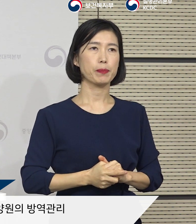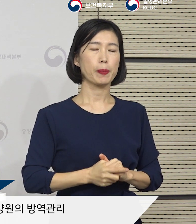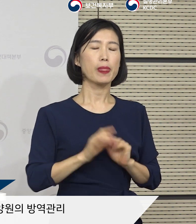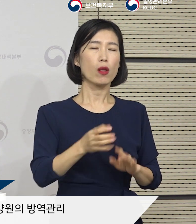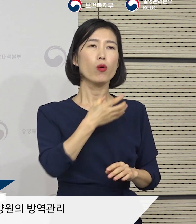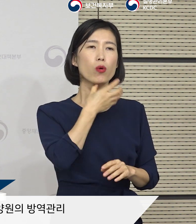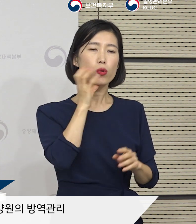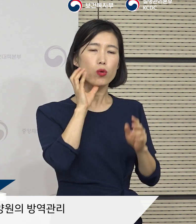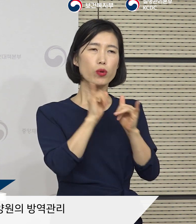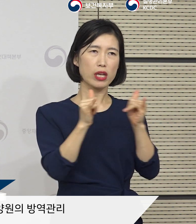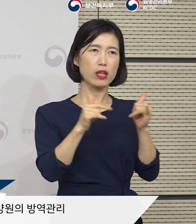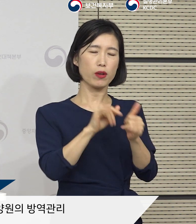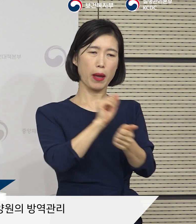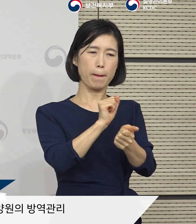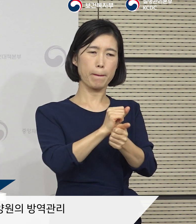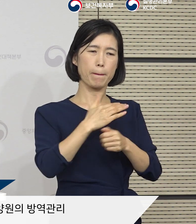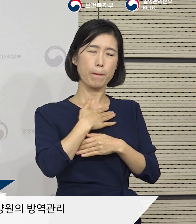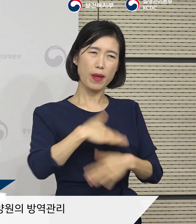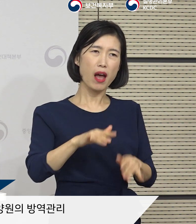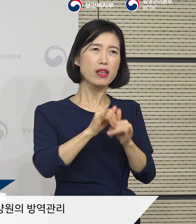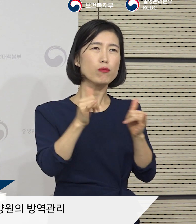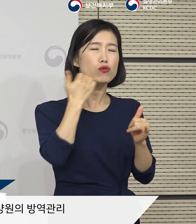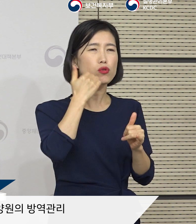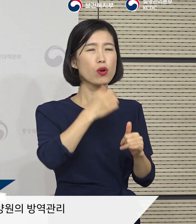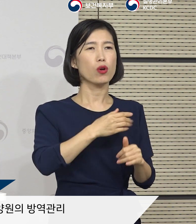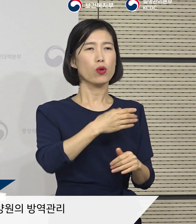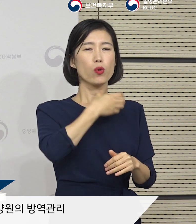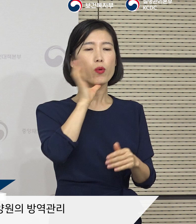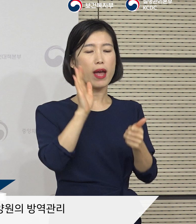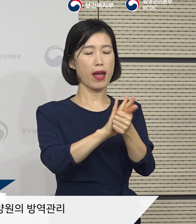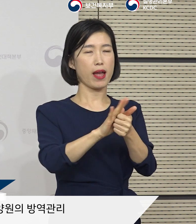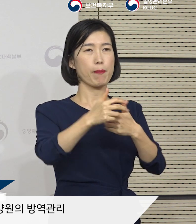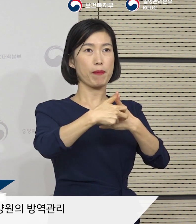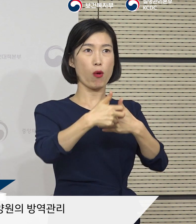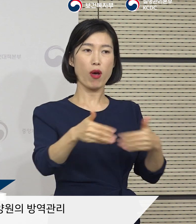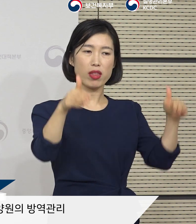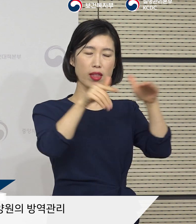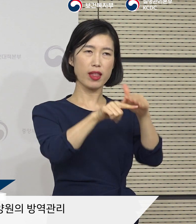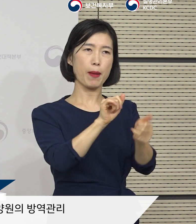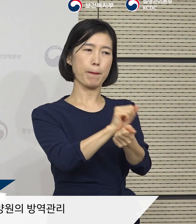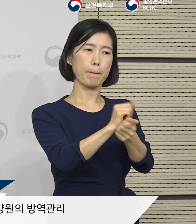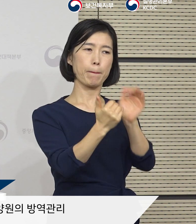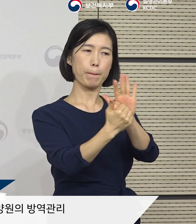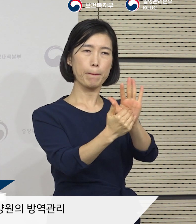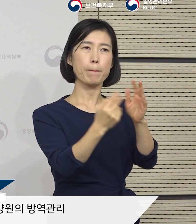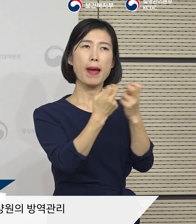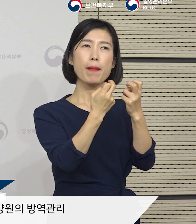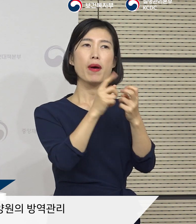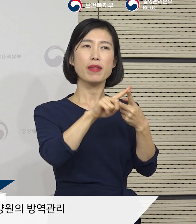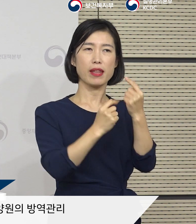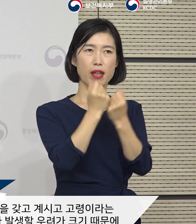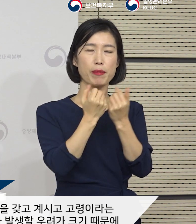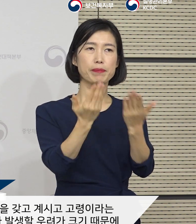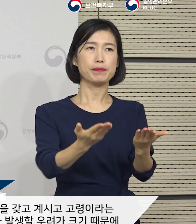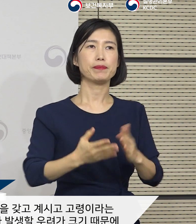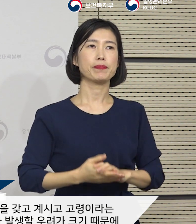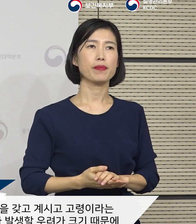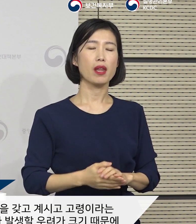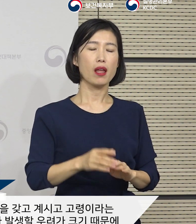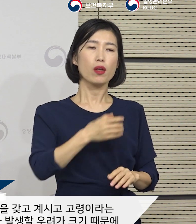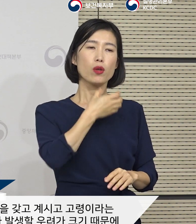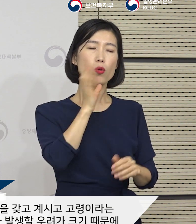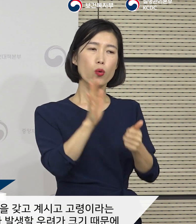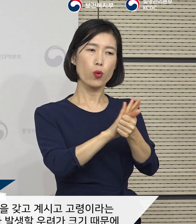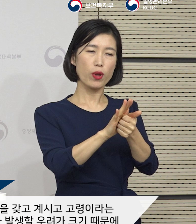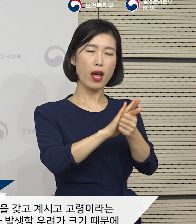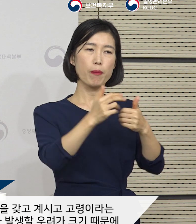어르신 등 감염에 취약한 분들이 많은 요양병원과 요양원의 방역관리 강화 방안에 대해 설명드리겠습니다.